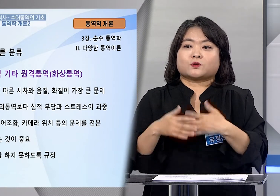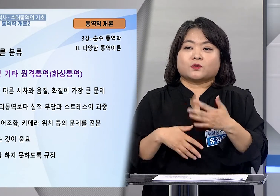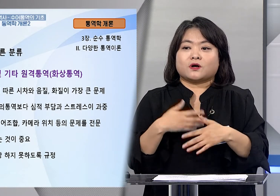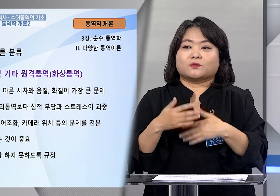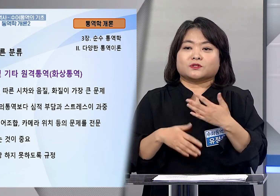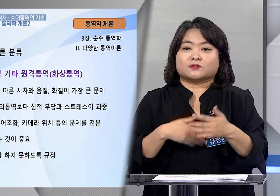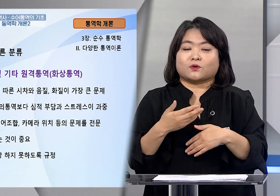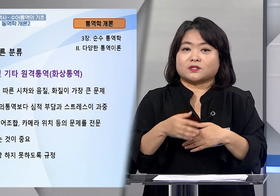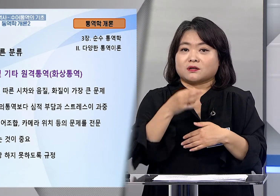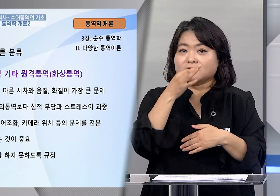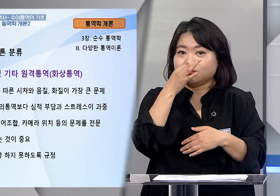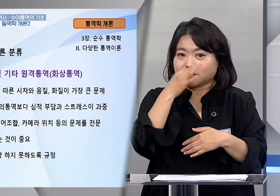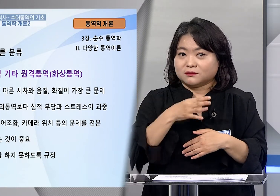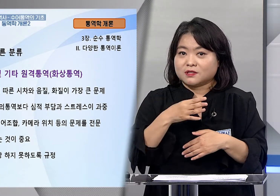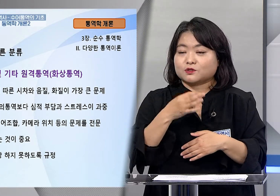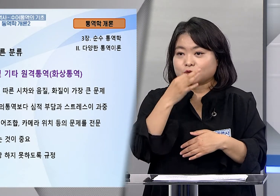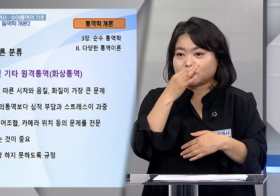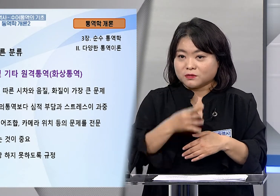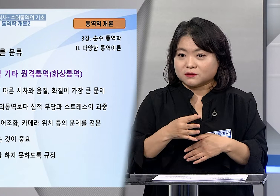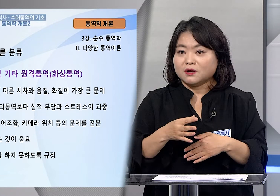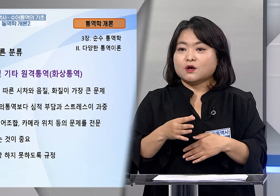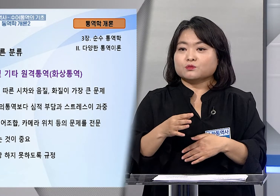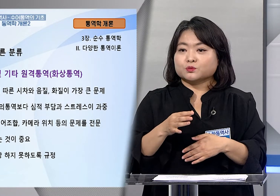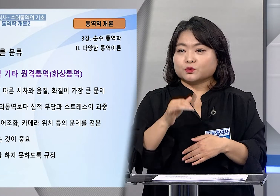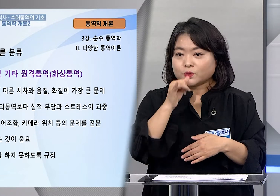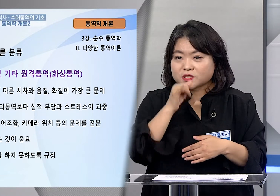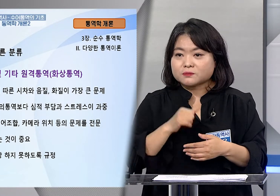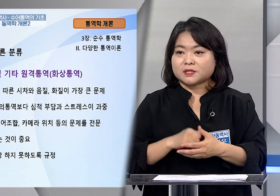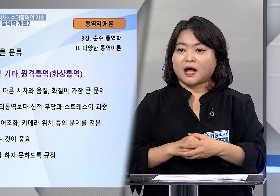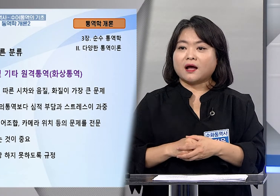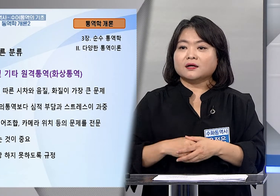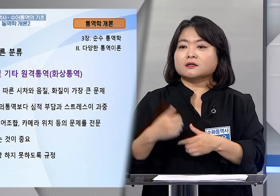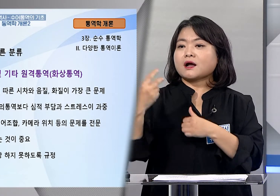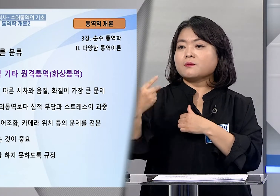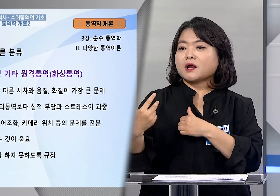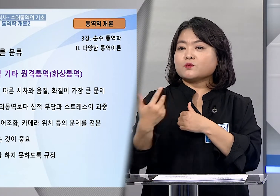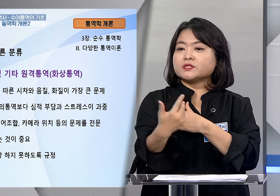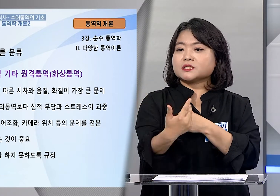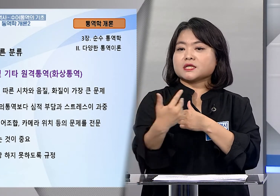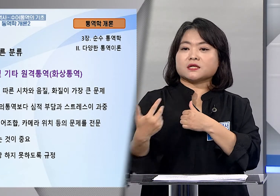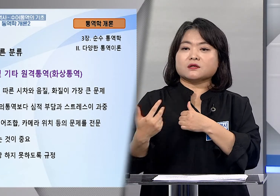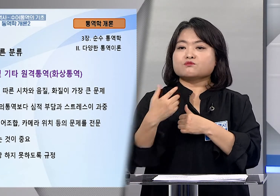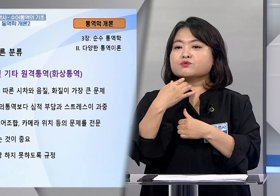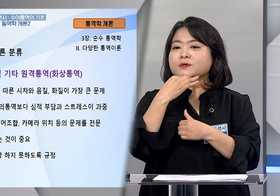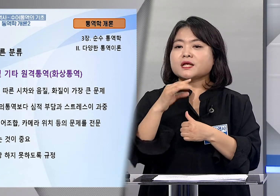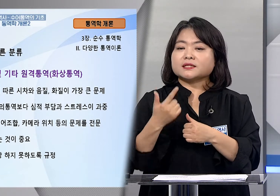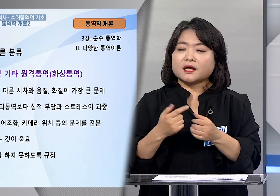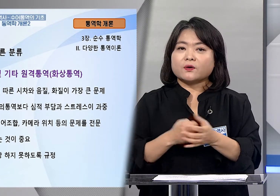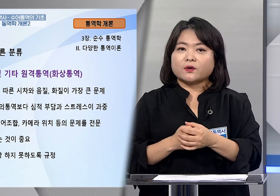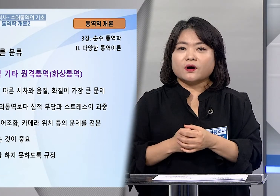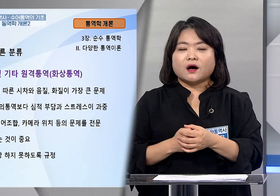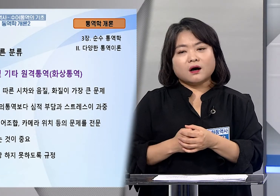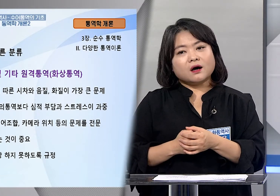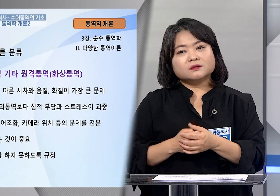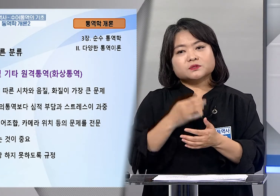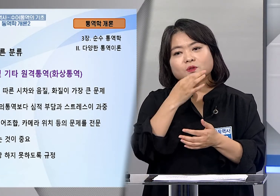통역하고 있어서 굉장히 힘든, 체력적으로 힘든 부분도 있습니다. 카메라 위치뿐만 아니라요. 음성